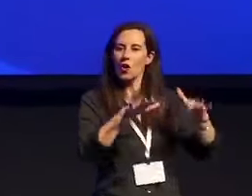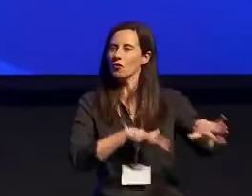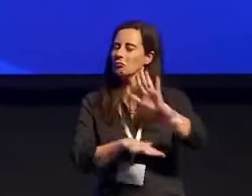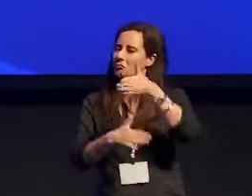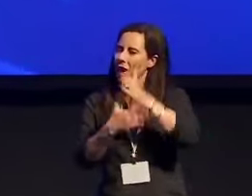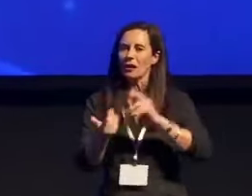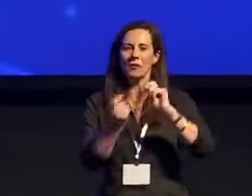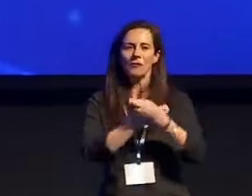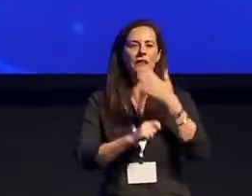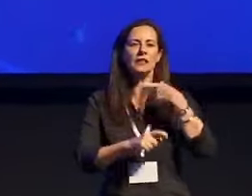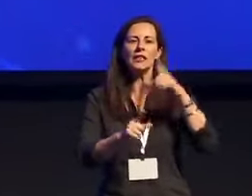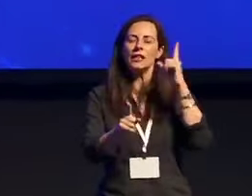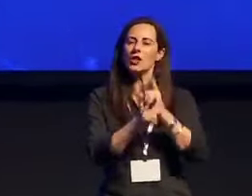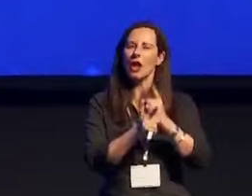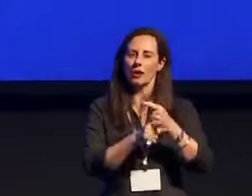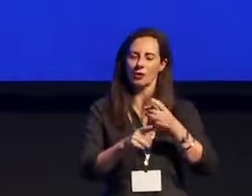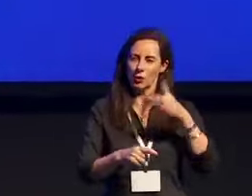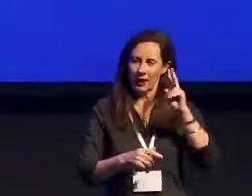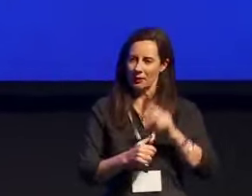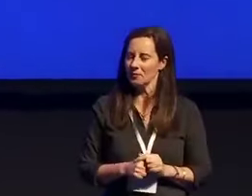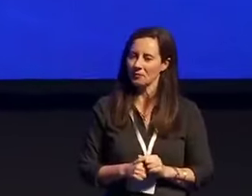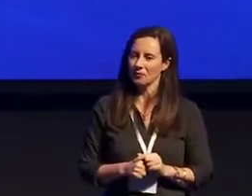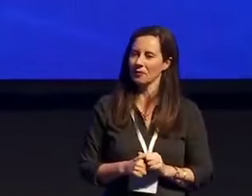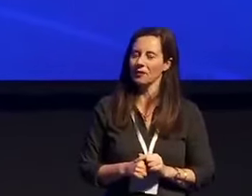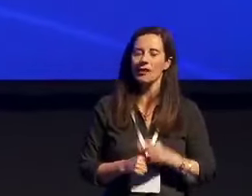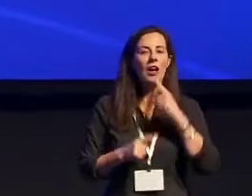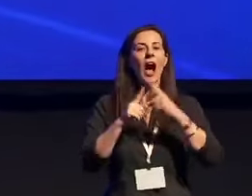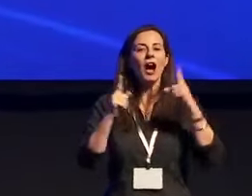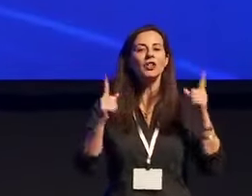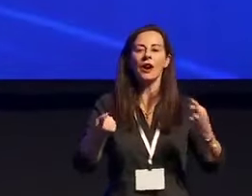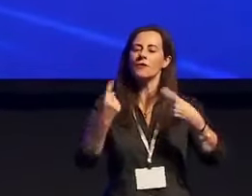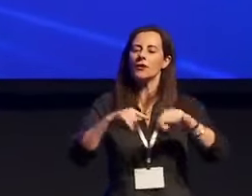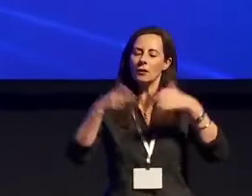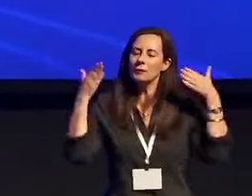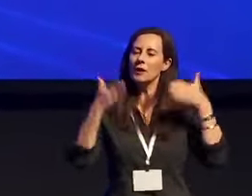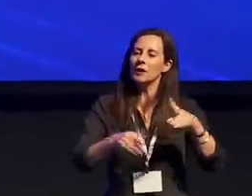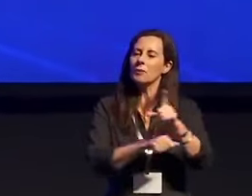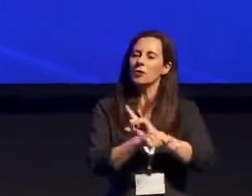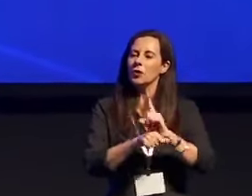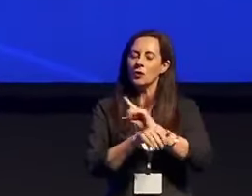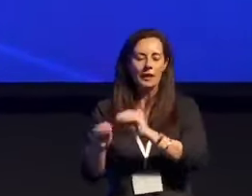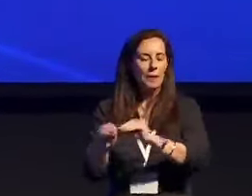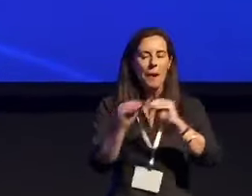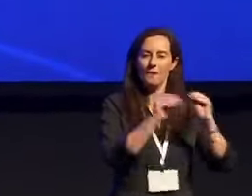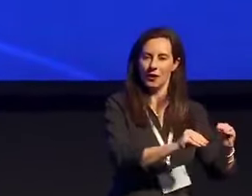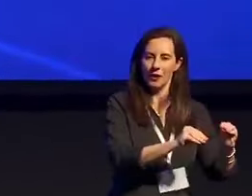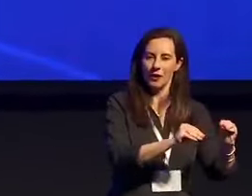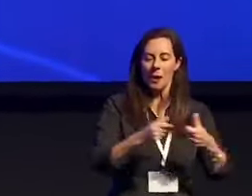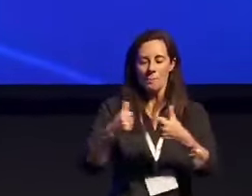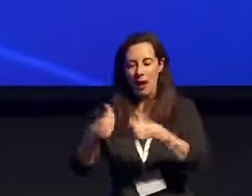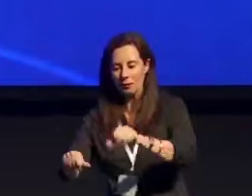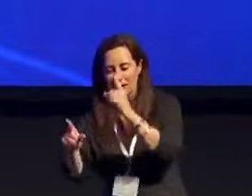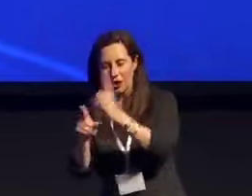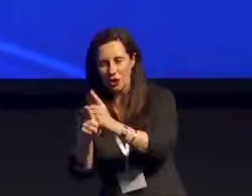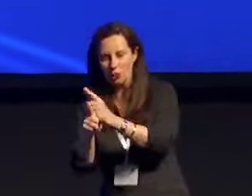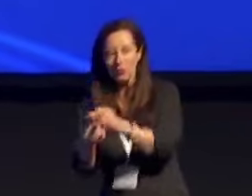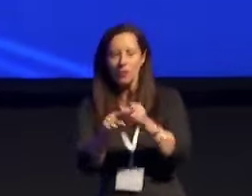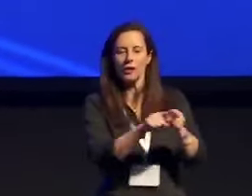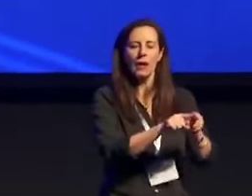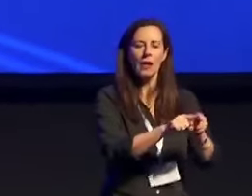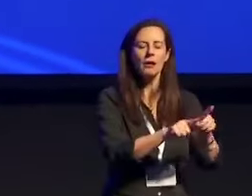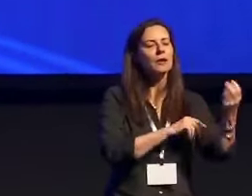חלק בהפיכת ישראל לנגישה ורגישה יותר. השנה הוועידה מתמקדת בתקופת המעבר מהטמעת הנגישות